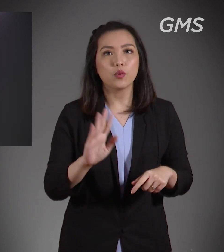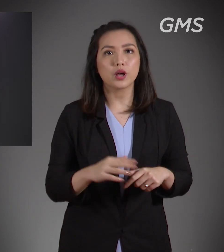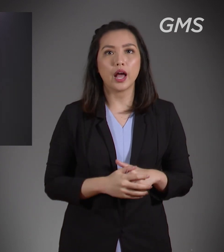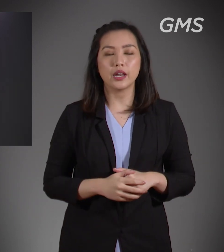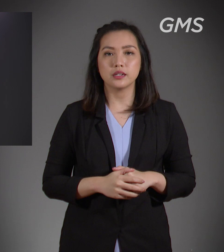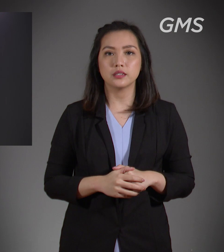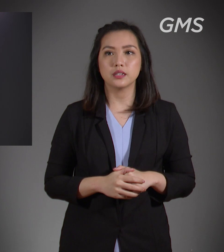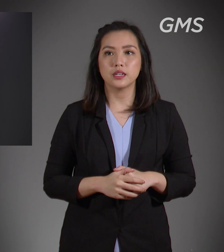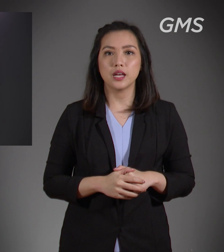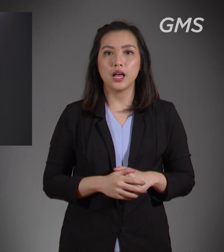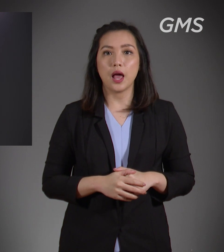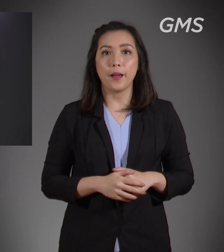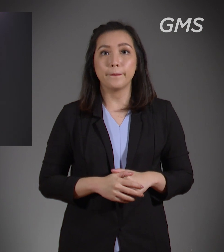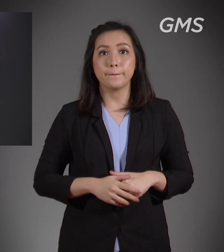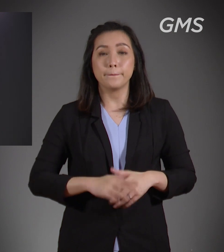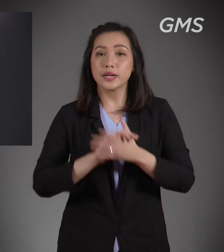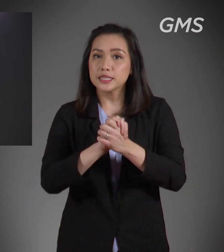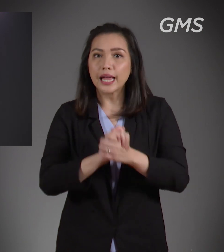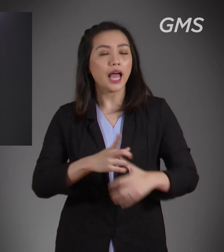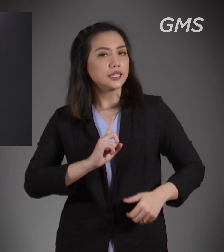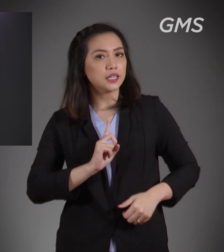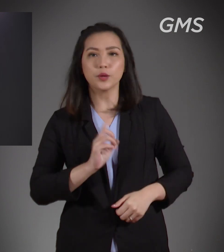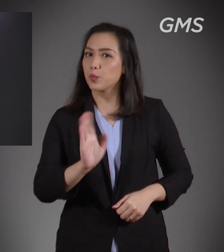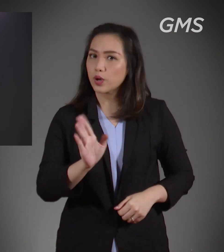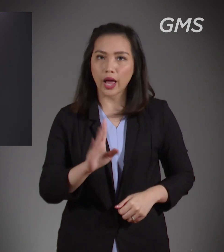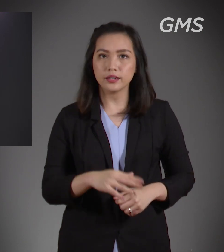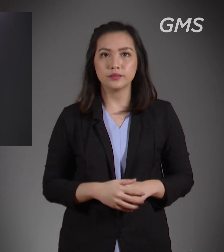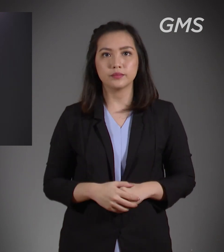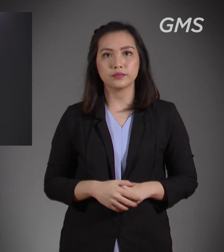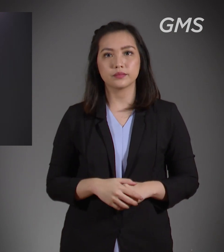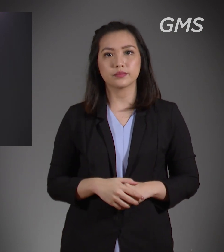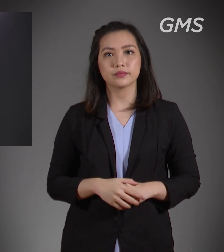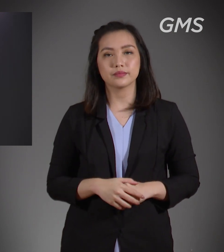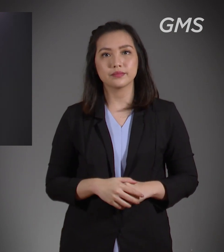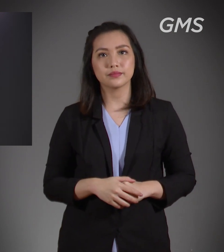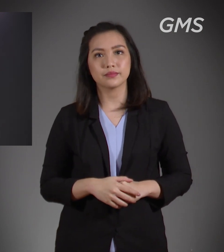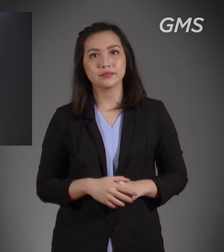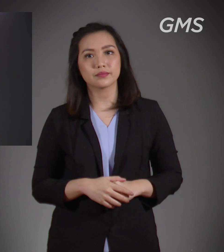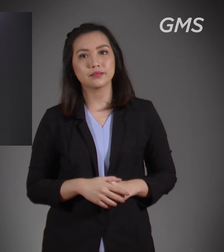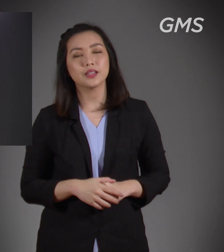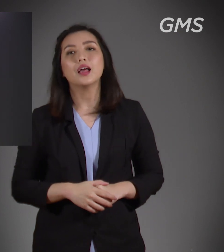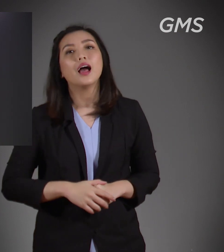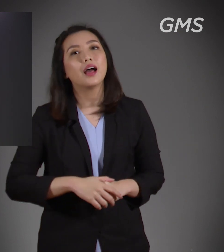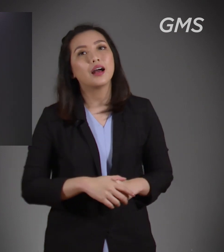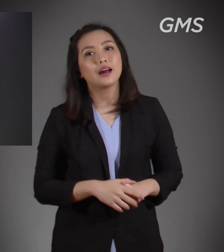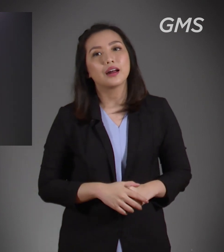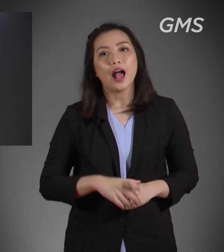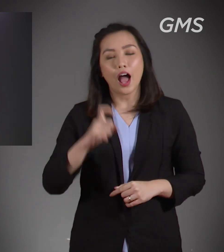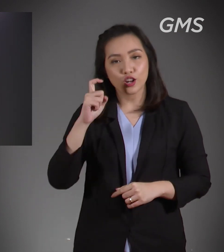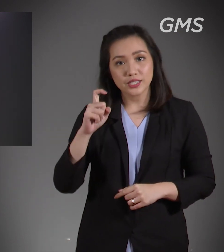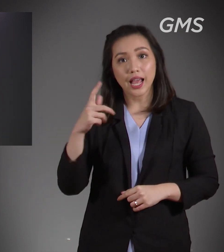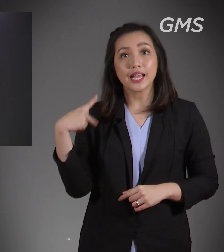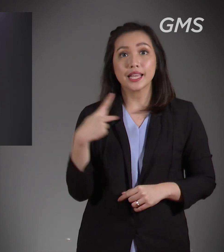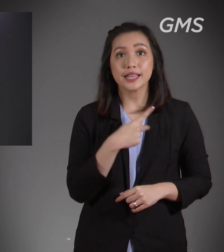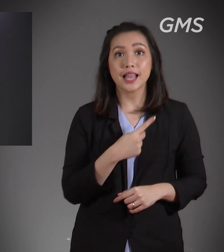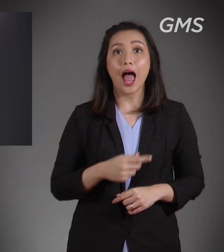sinful confidence. Ini namanya independence. Ini namanya mandiri dari Tuhan. Harusnya kita itu percaya diri. Tapi